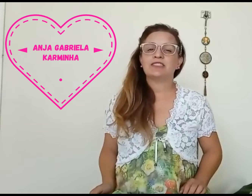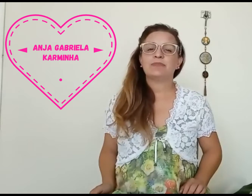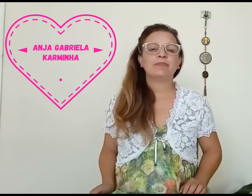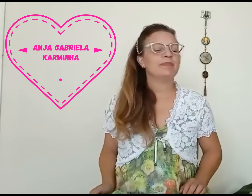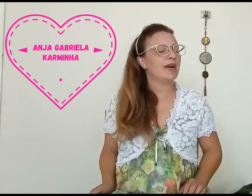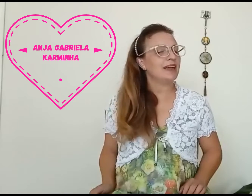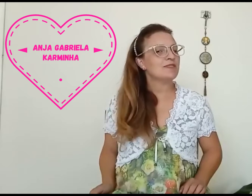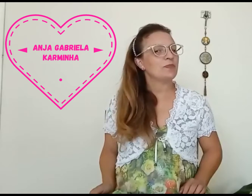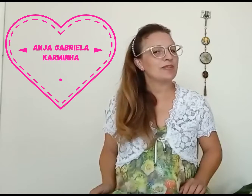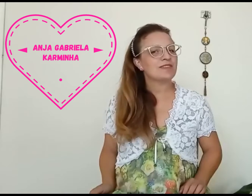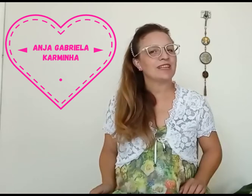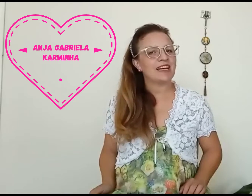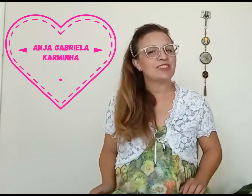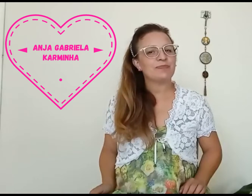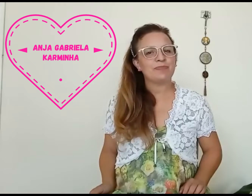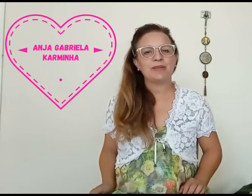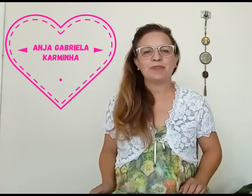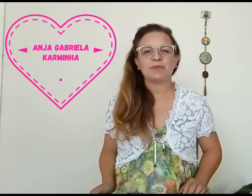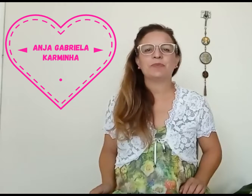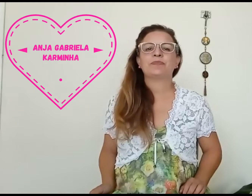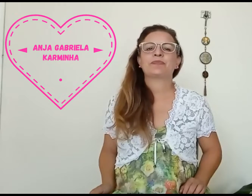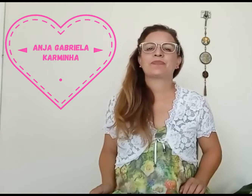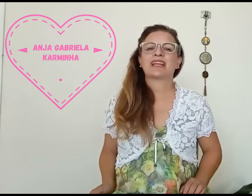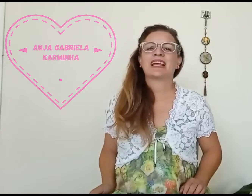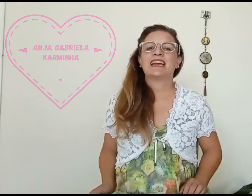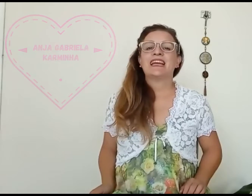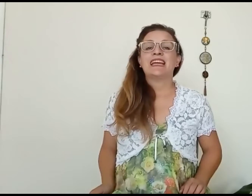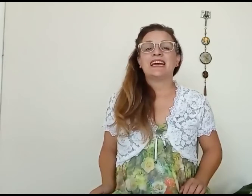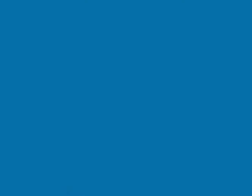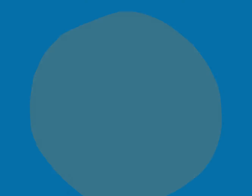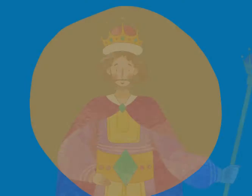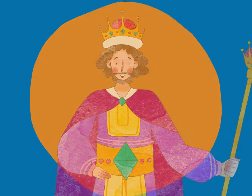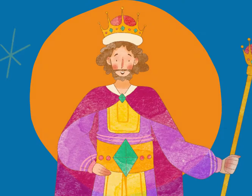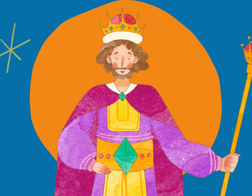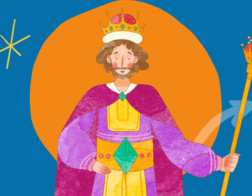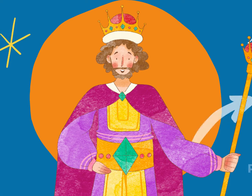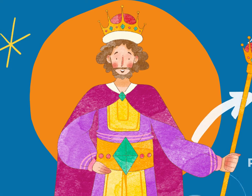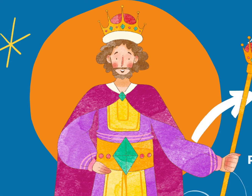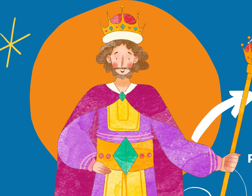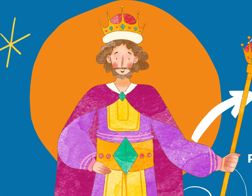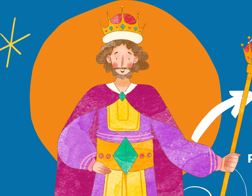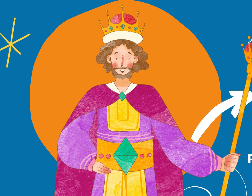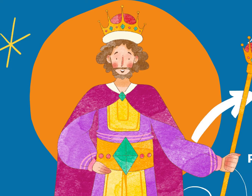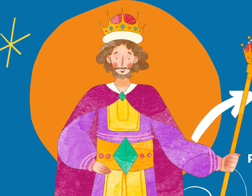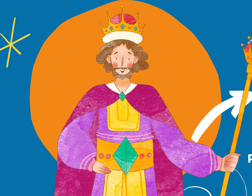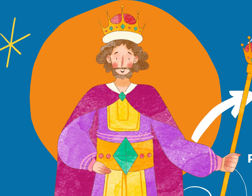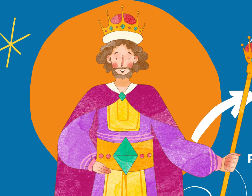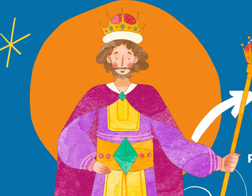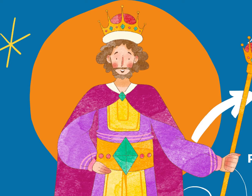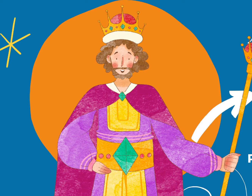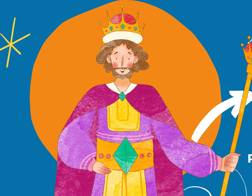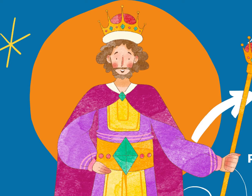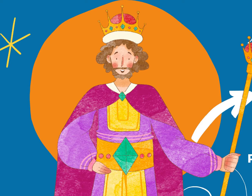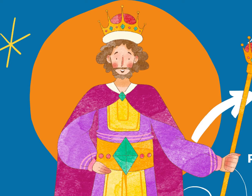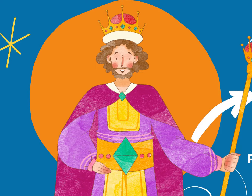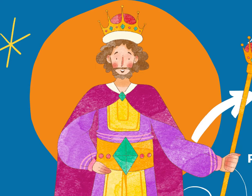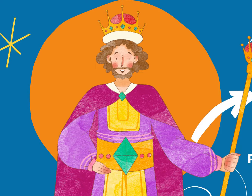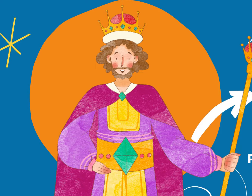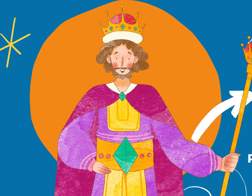de mais um personagem bíblico. E essa nossa história de hoje é sobre Salomão. De